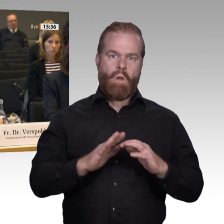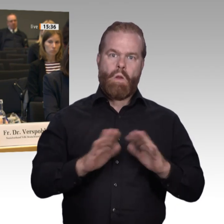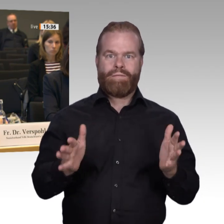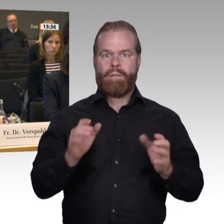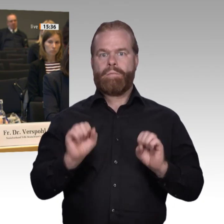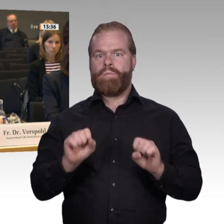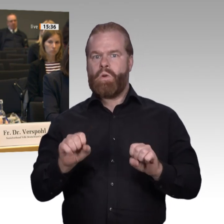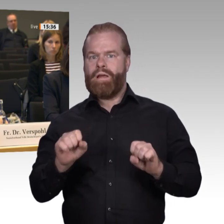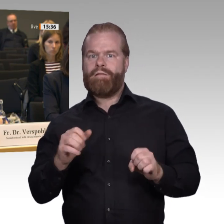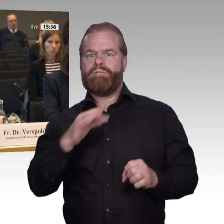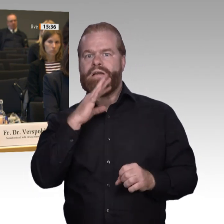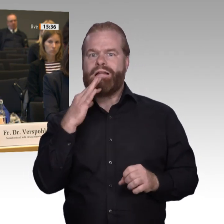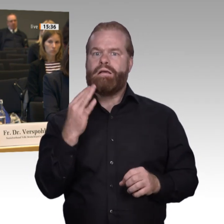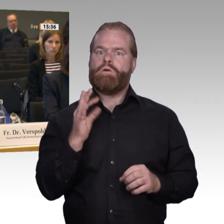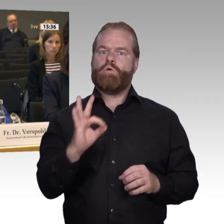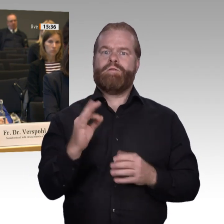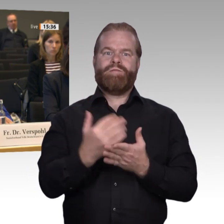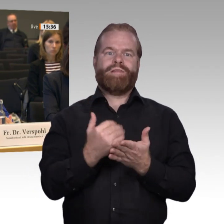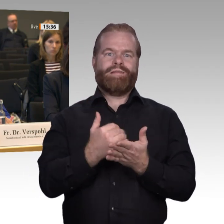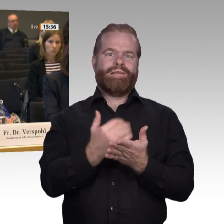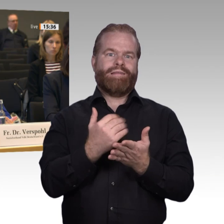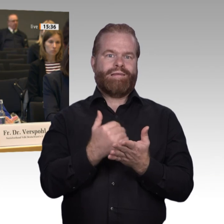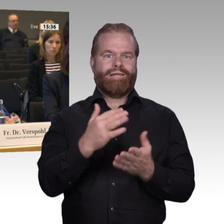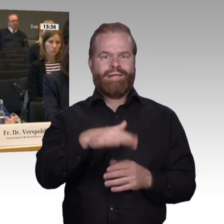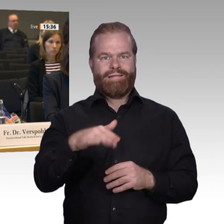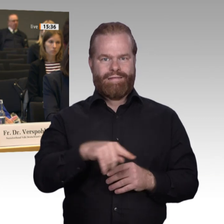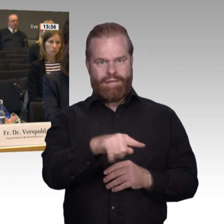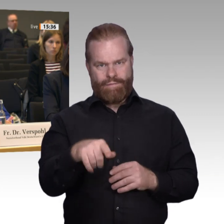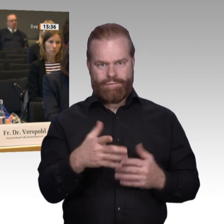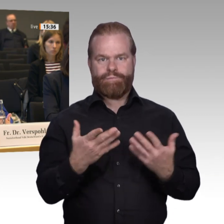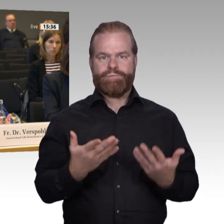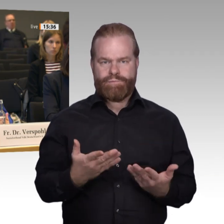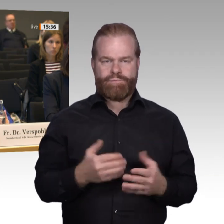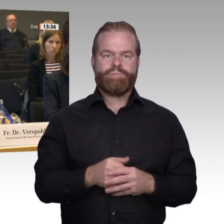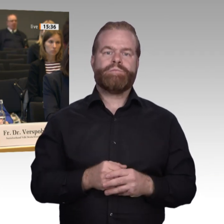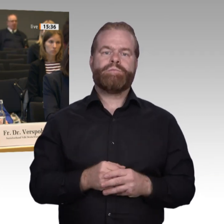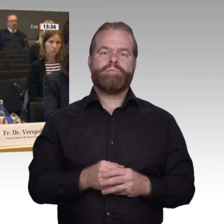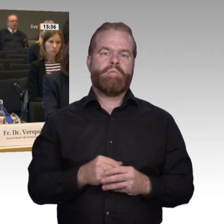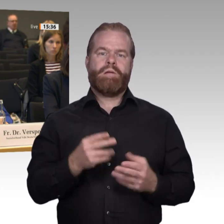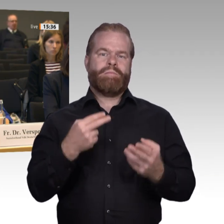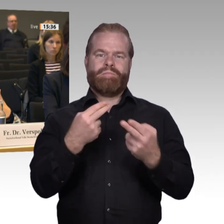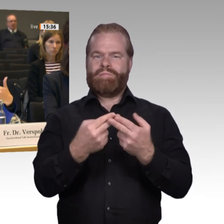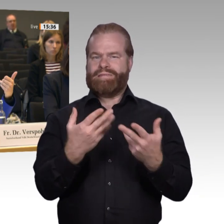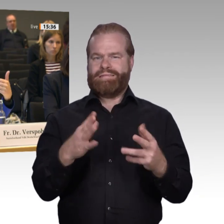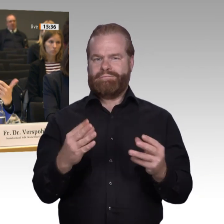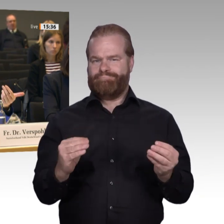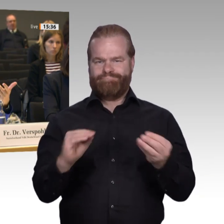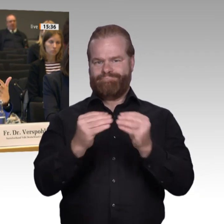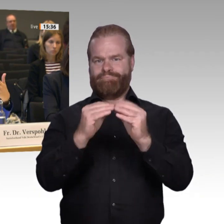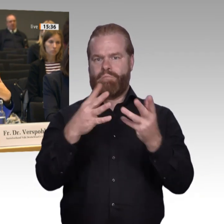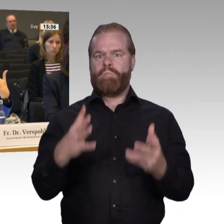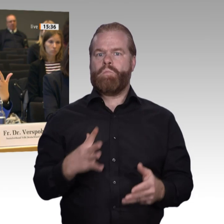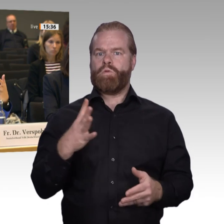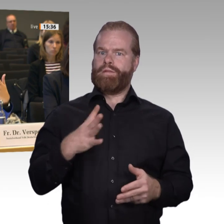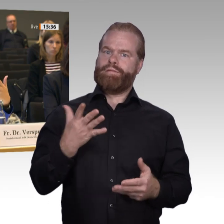regelhaft zurückzugreifen. Es ist auch eine Form der gesellschaftlichen Gerechtigkeit. Es gibt Familien, die haben 3 Pflegefälle, da sind beide